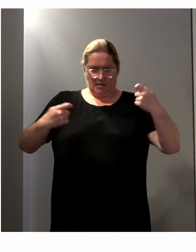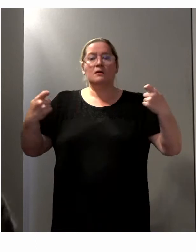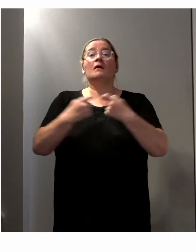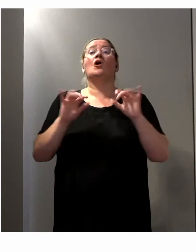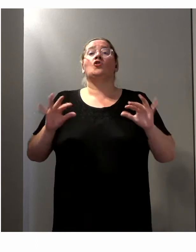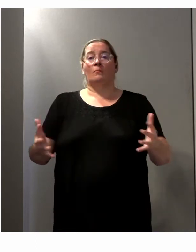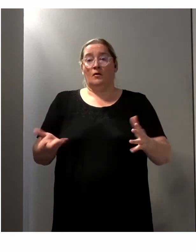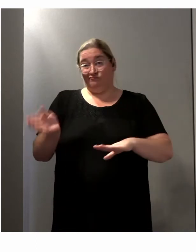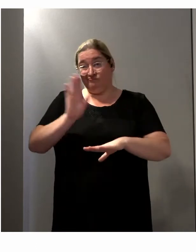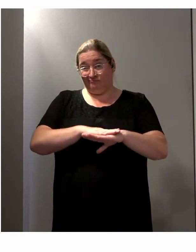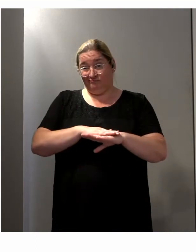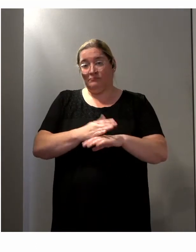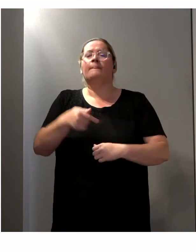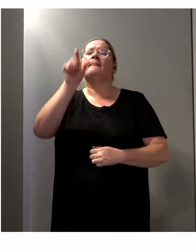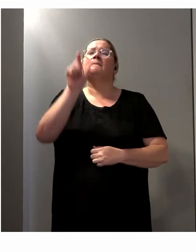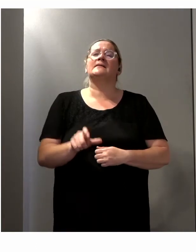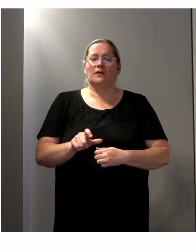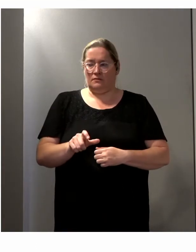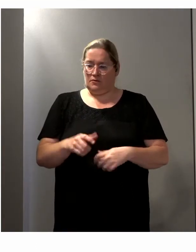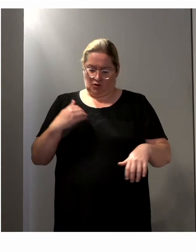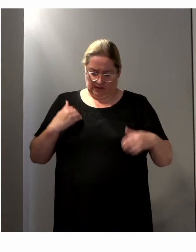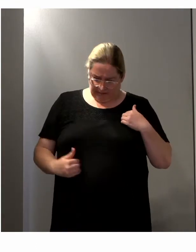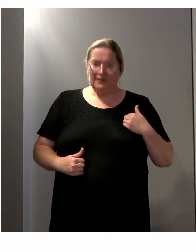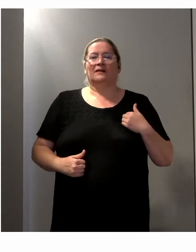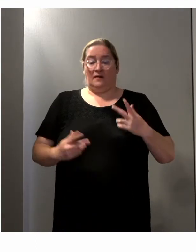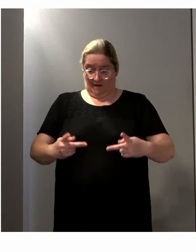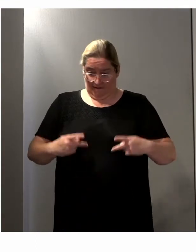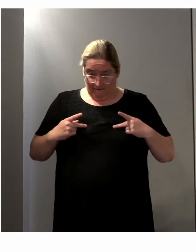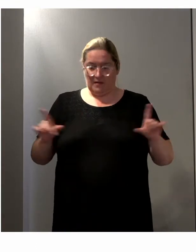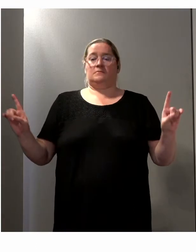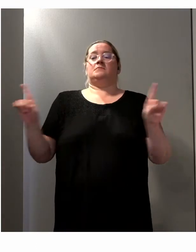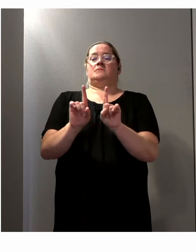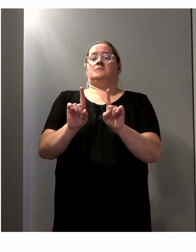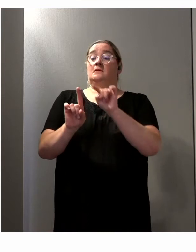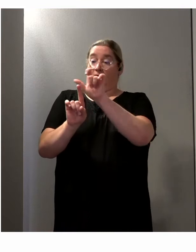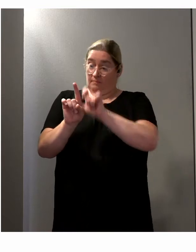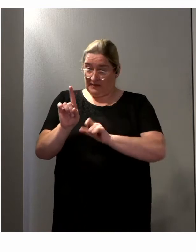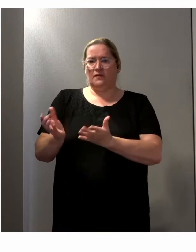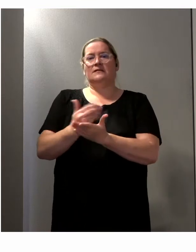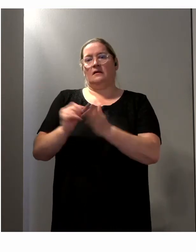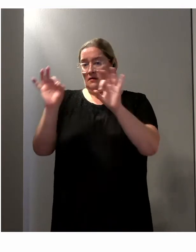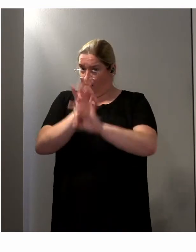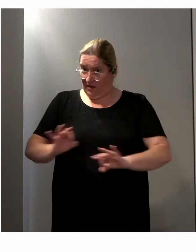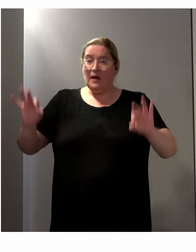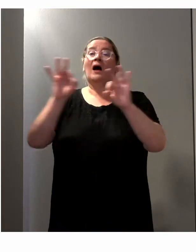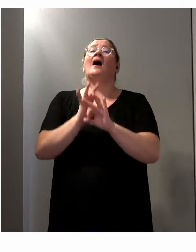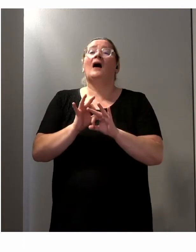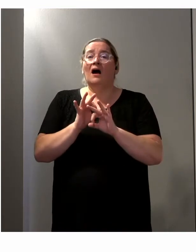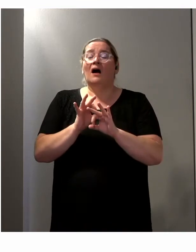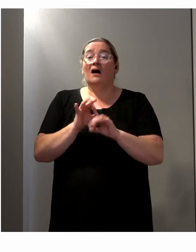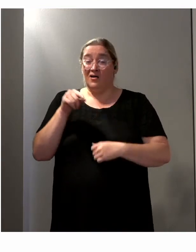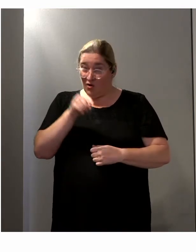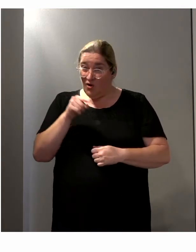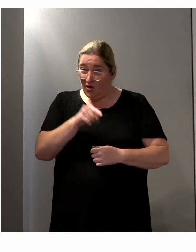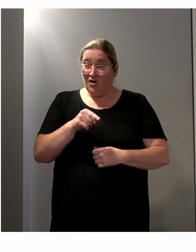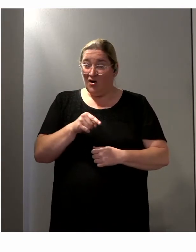Et typiquement, une personne handicapée qui vit en couple avec un conjoint sans ressources, donc un couple sans ressources, arrive à des niveaux